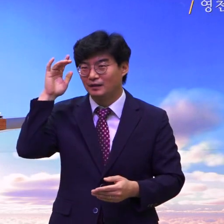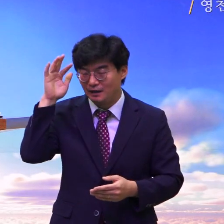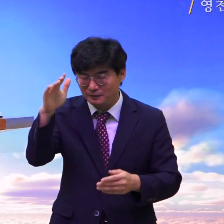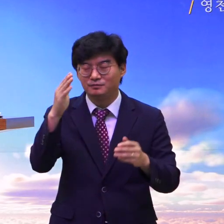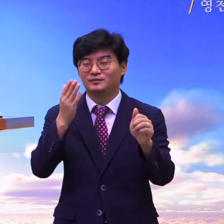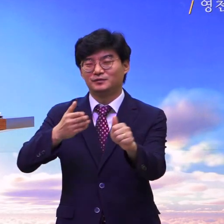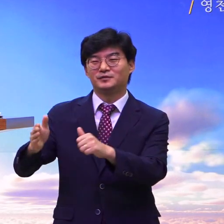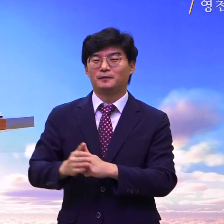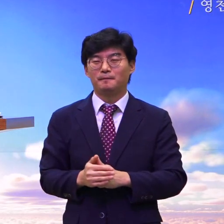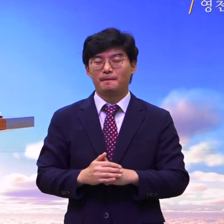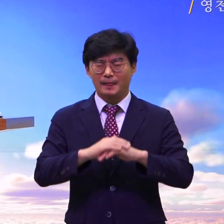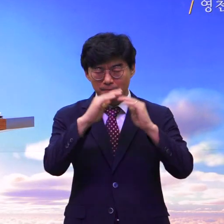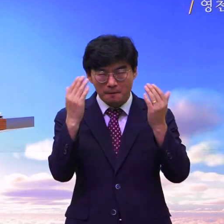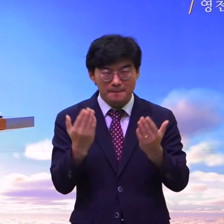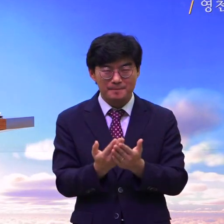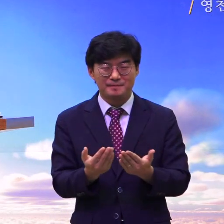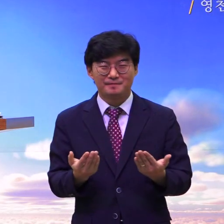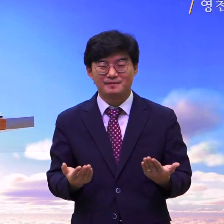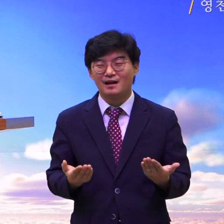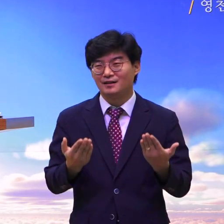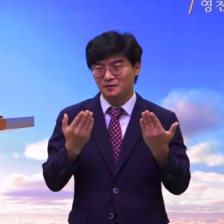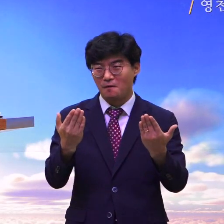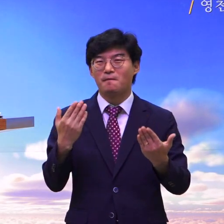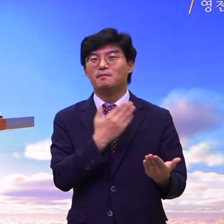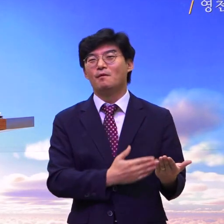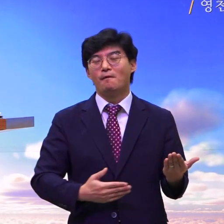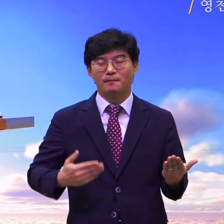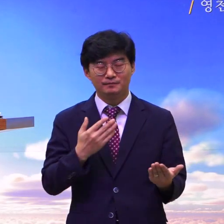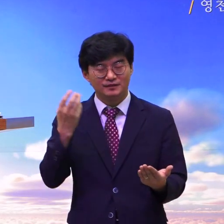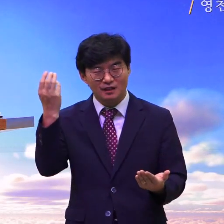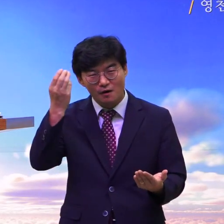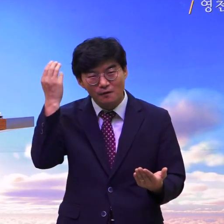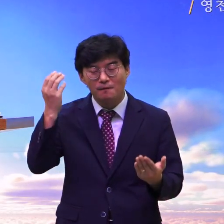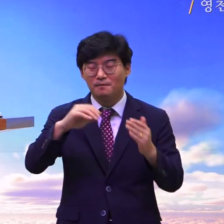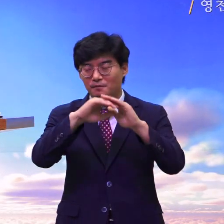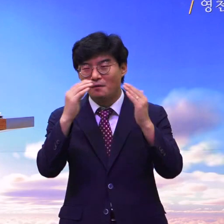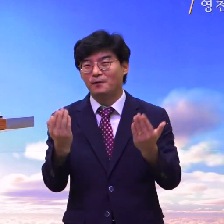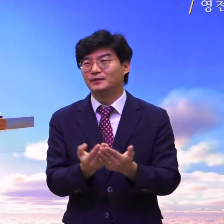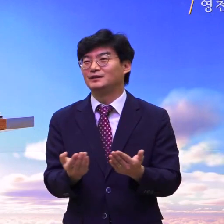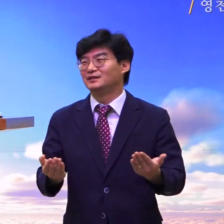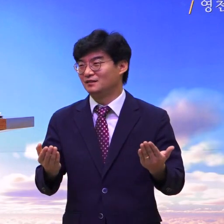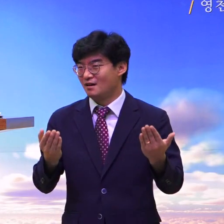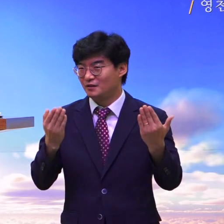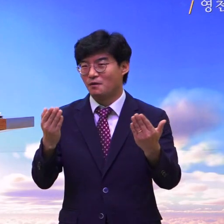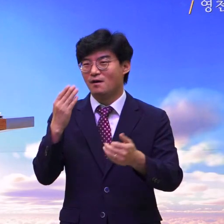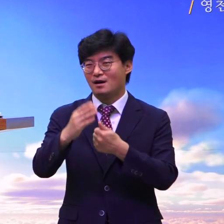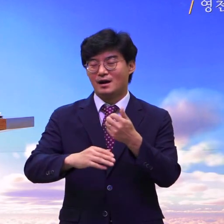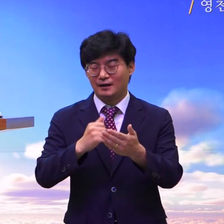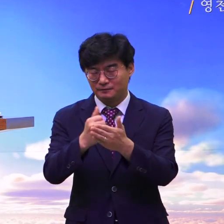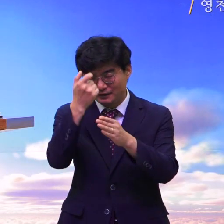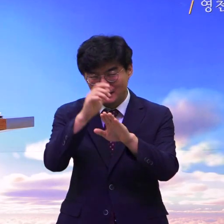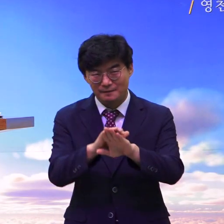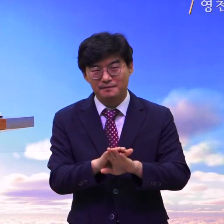다해서 여러분의 영혼과 여러분의 몸과 모든 것을 다해서 하나님을